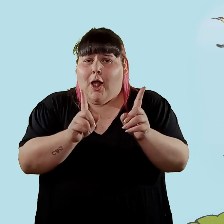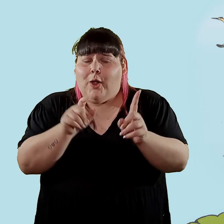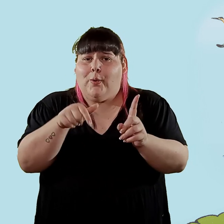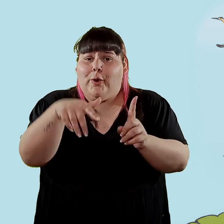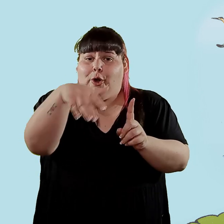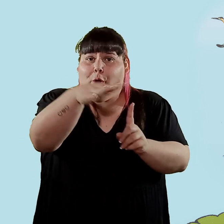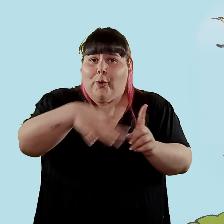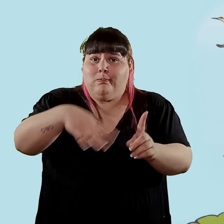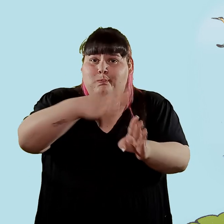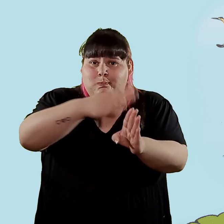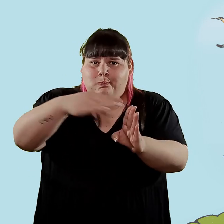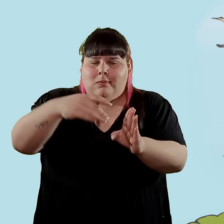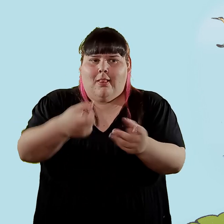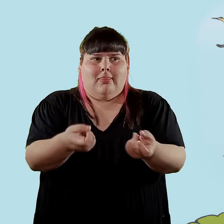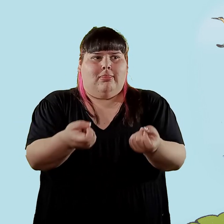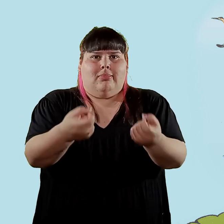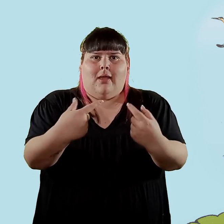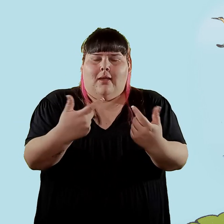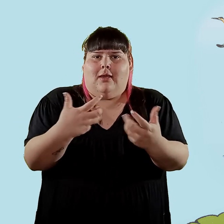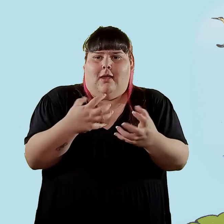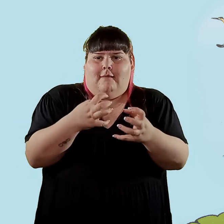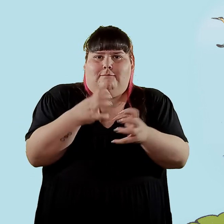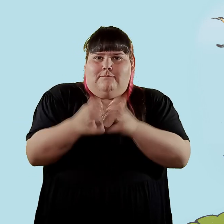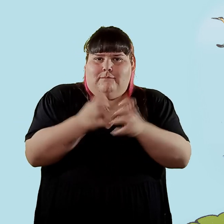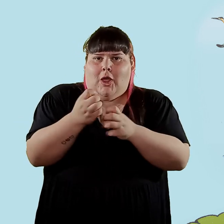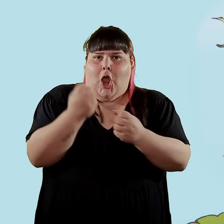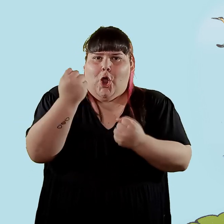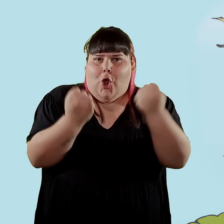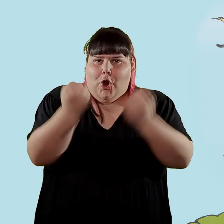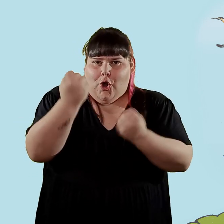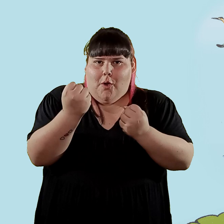permiten generar ingresos a economías regionales y son